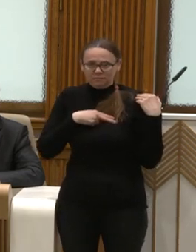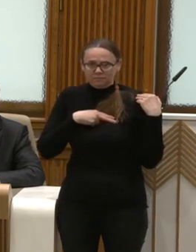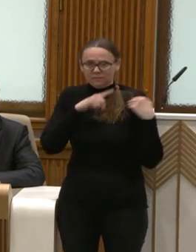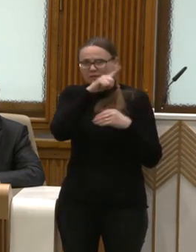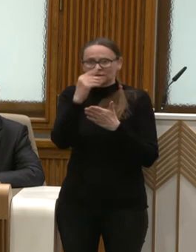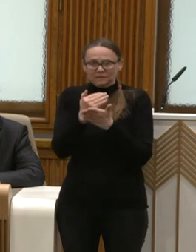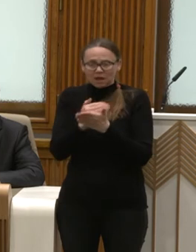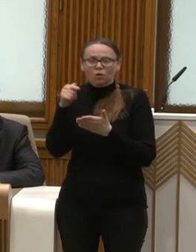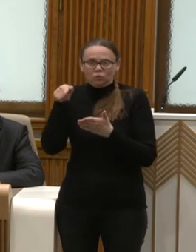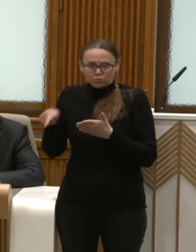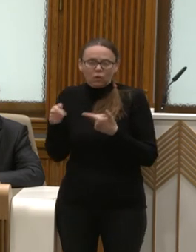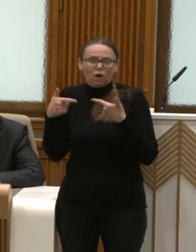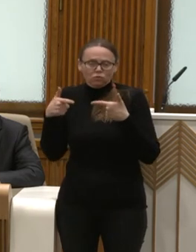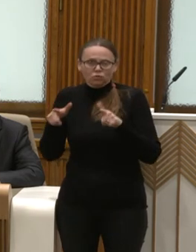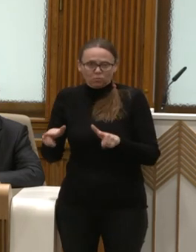Zakon tukaj dopušča